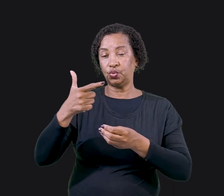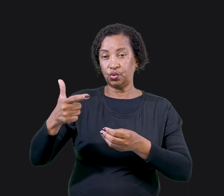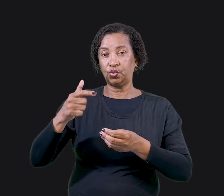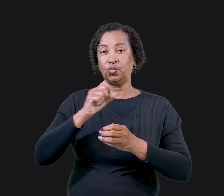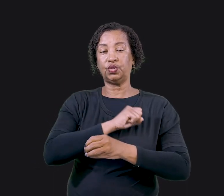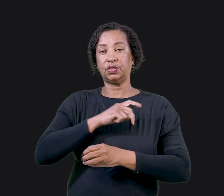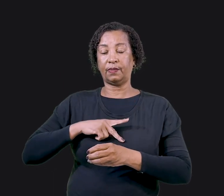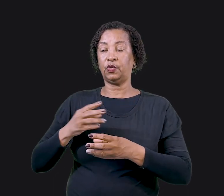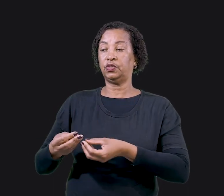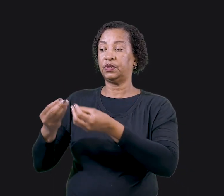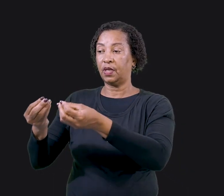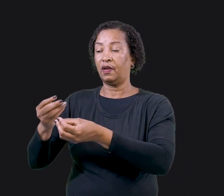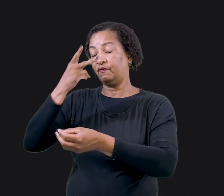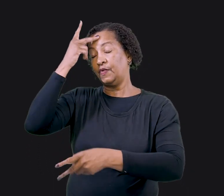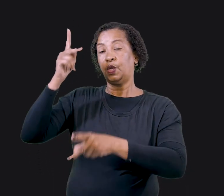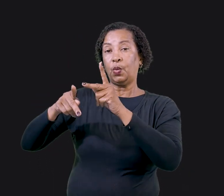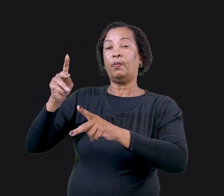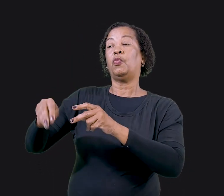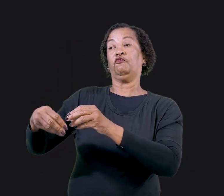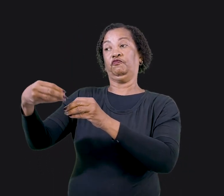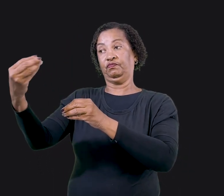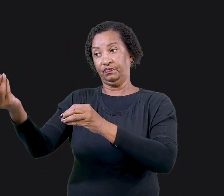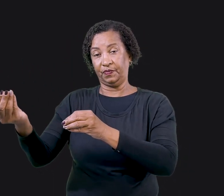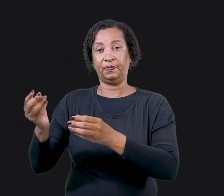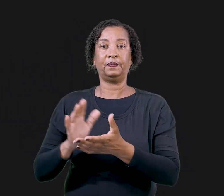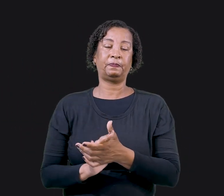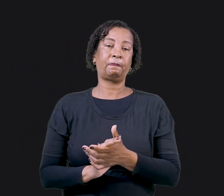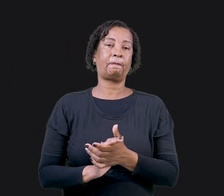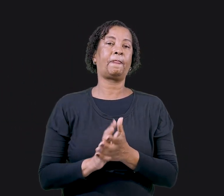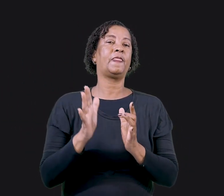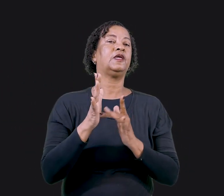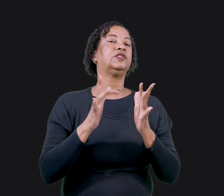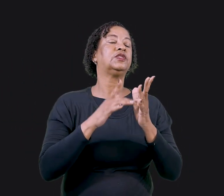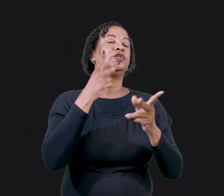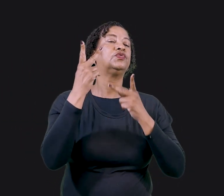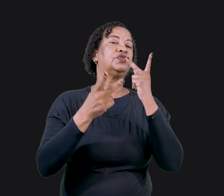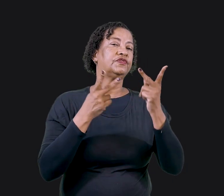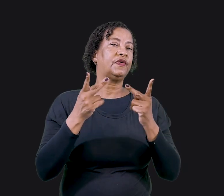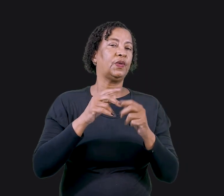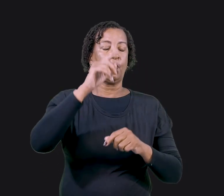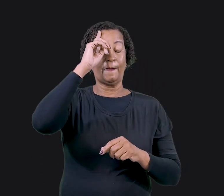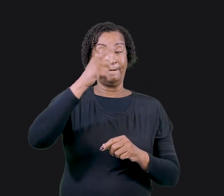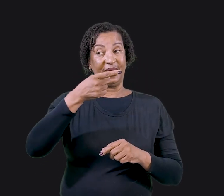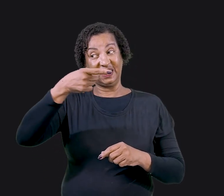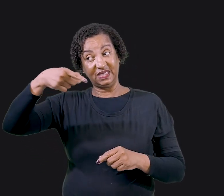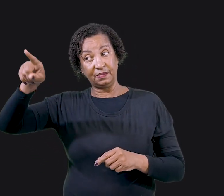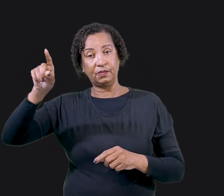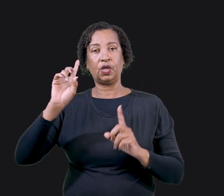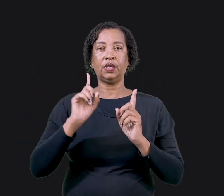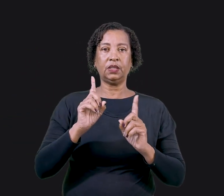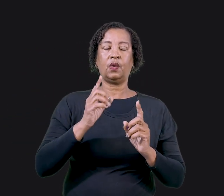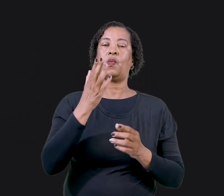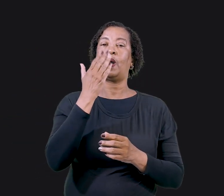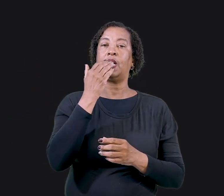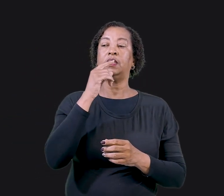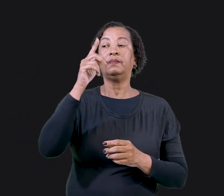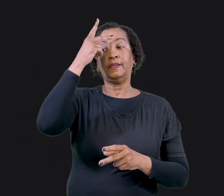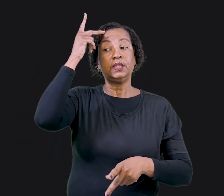e depois para as mãos da multidão. Não esqueça que Jesus disse: não os mandem embora, alimentem